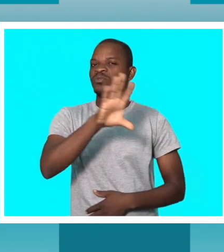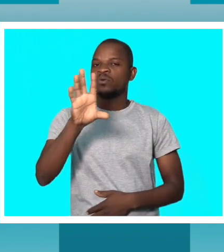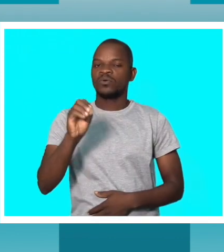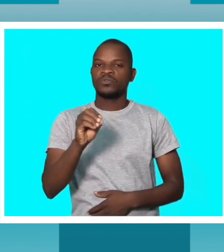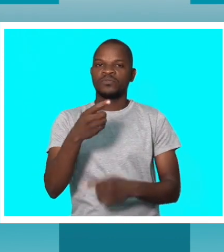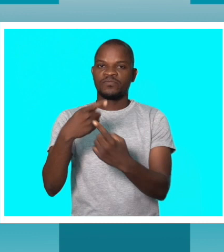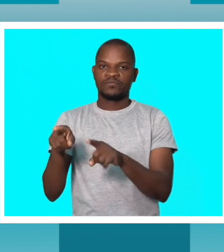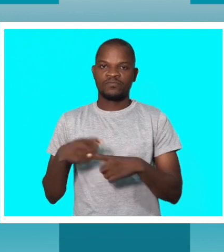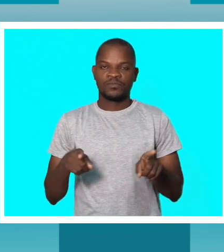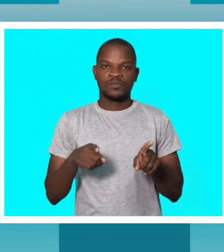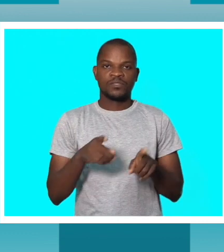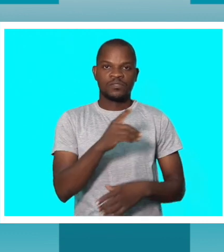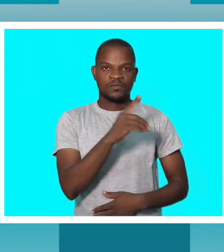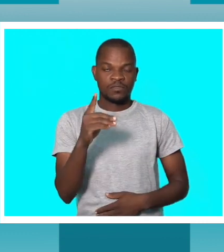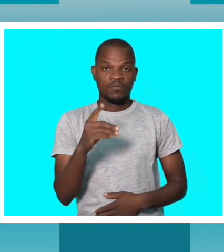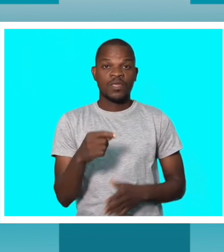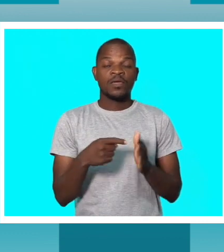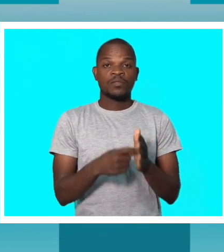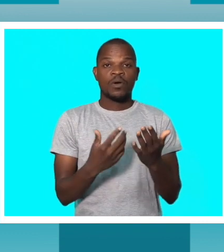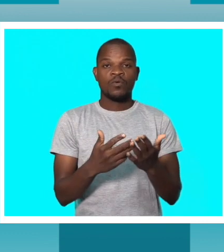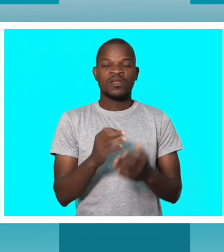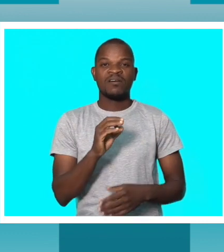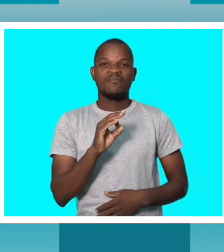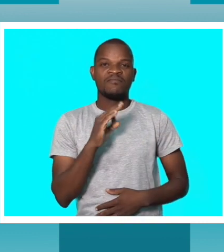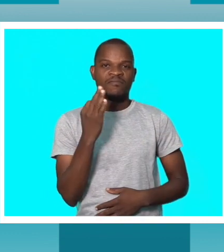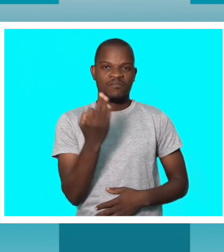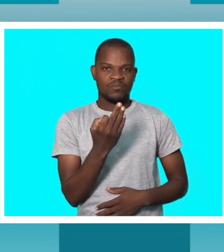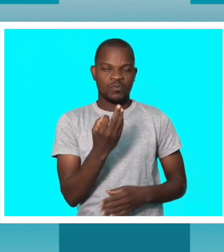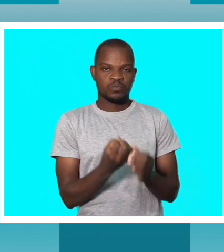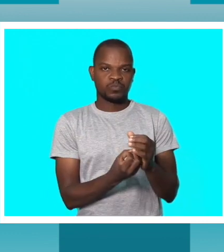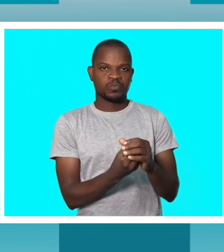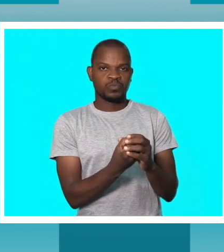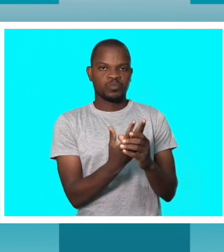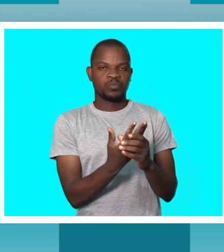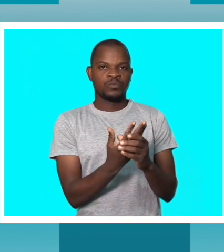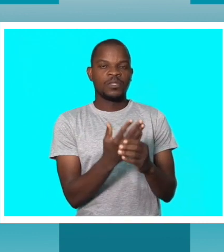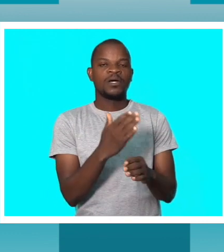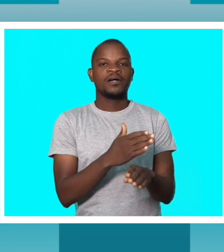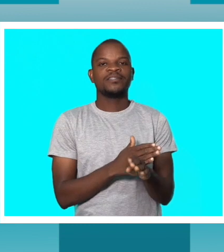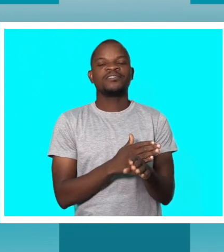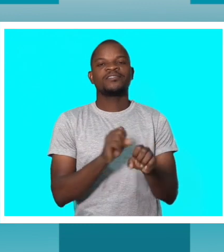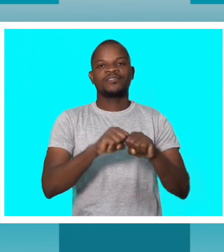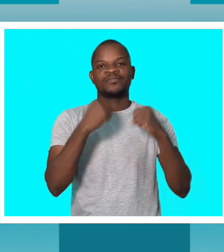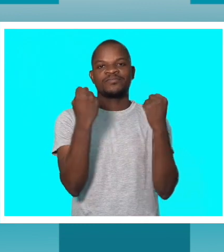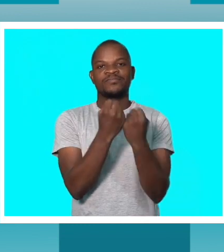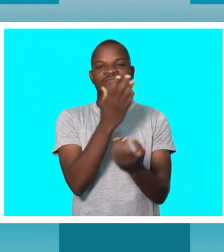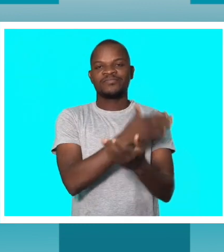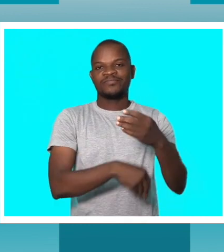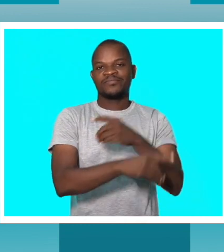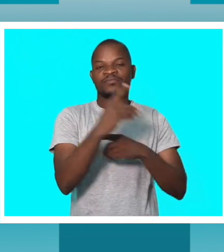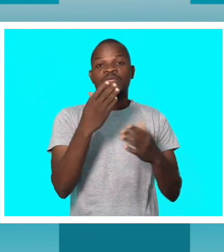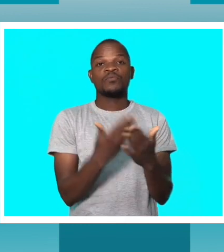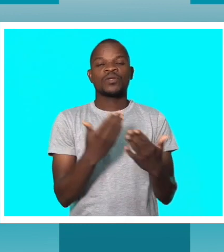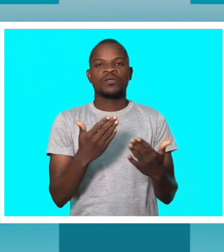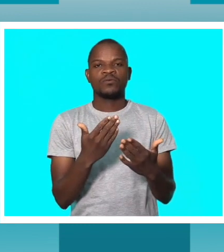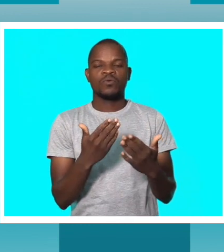as organizações que compõem o FAMOD, a maior parte delas saíram da ADEMO, nasceram da ADEMO, por conta do crescimento, por conta